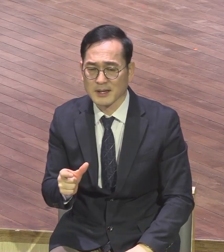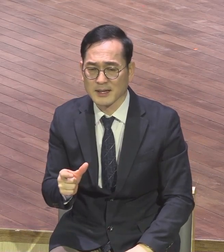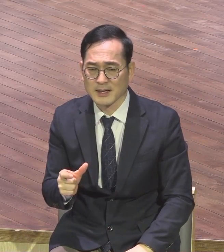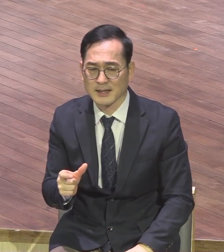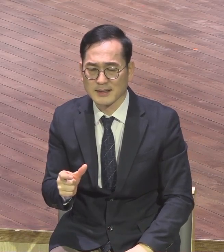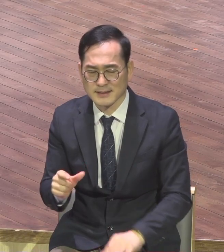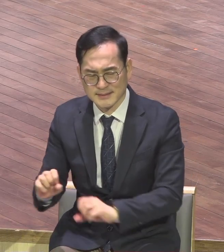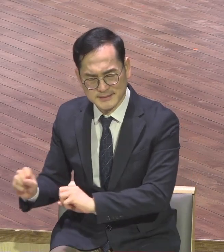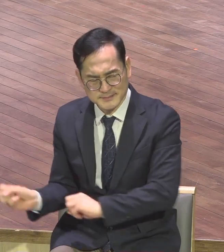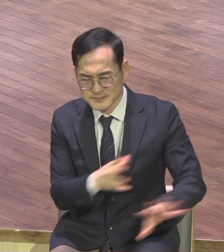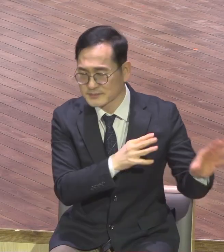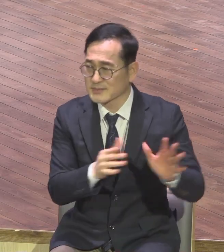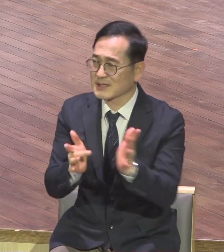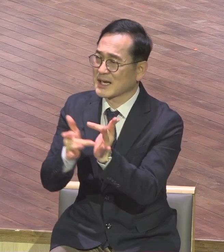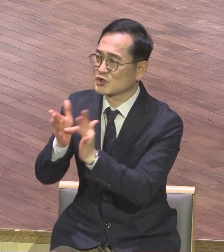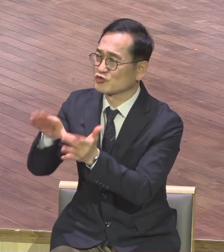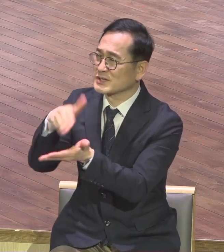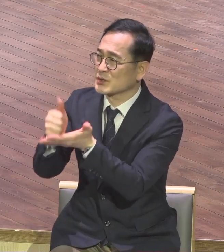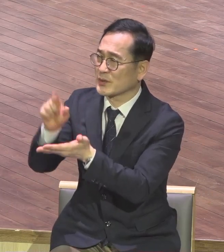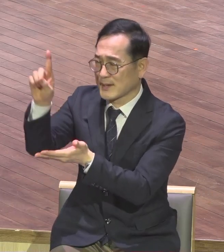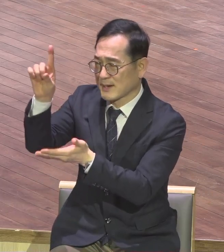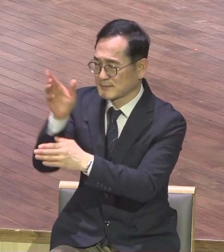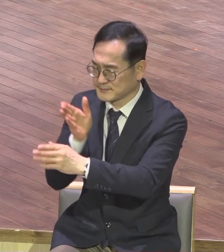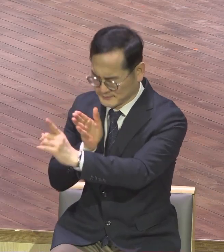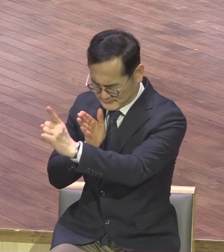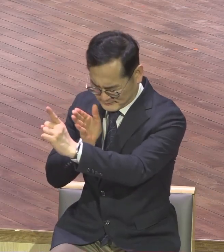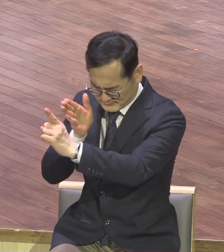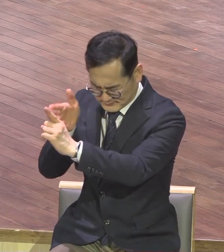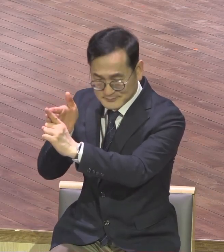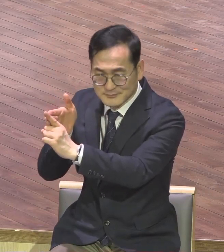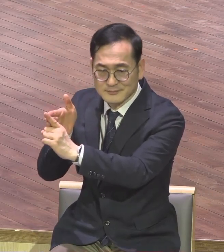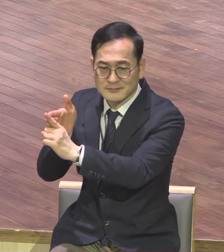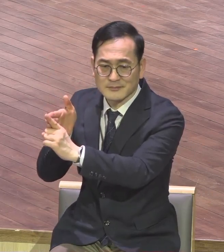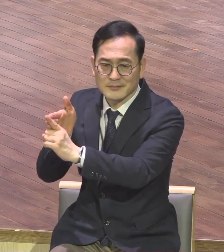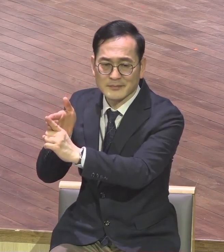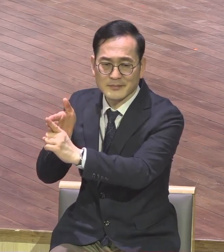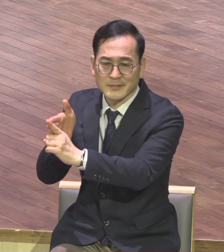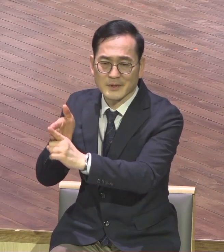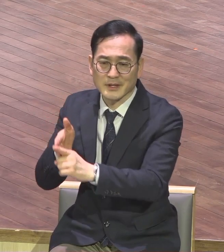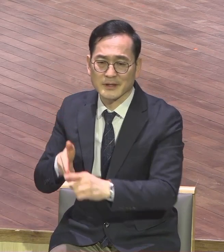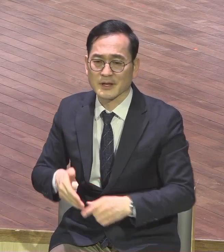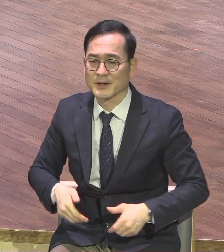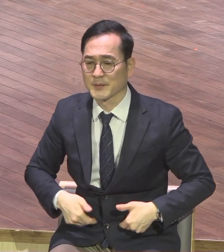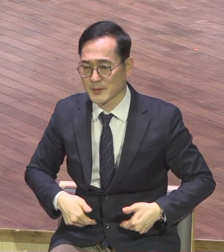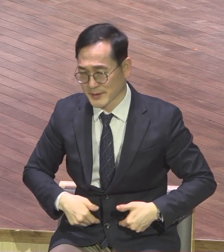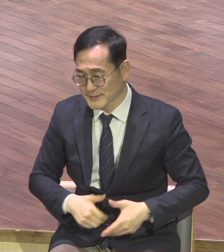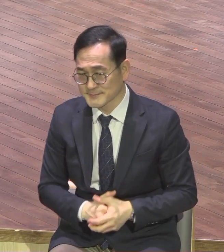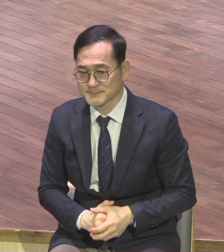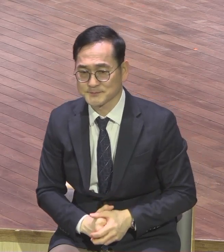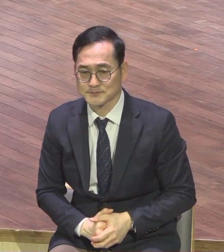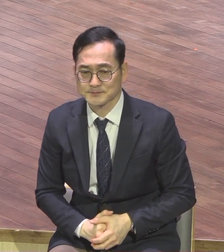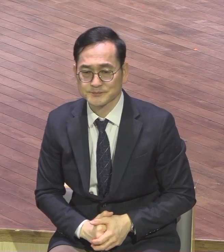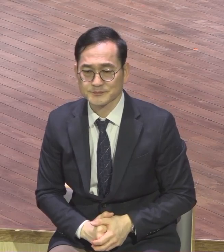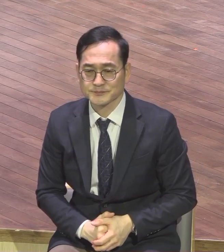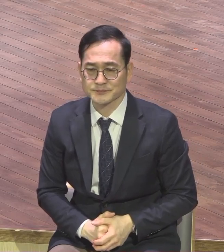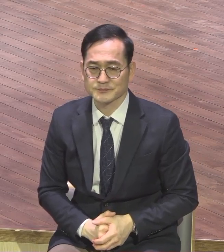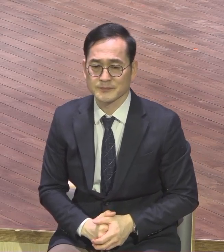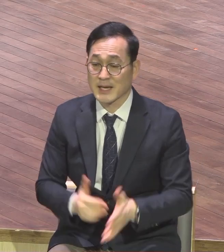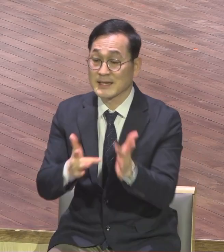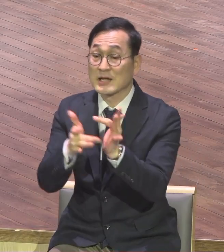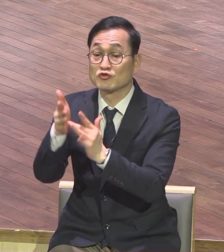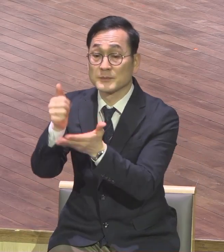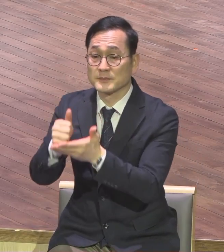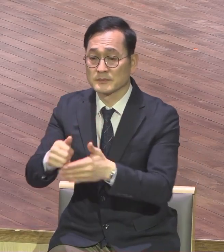끝냈습니다. 그리스도가 다 이런 인생 문제 끝냈어요. 그래서 테테레스 타이 그 당시 아람어인데 다